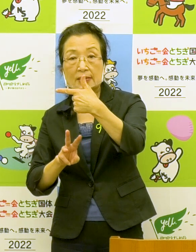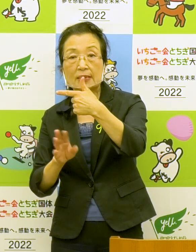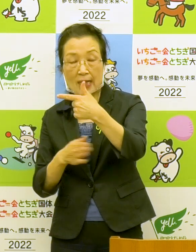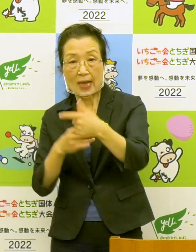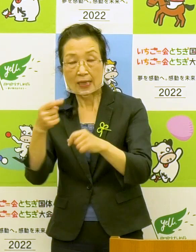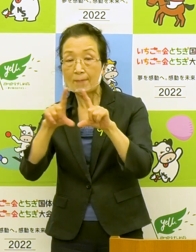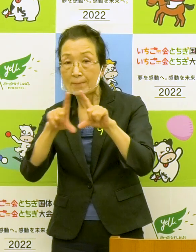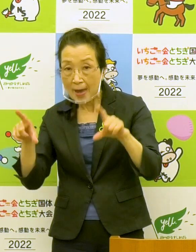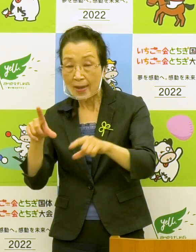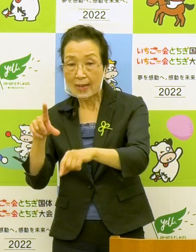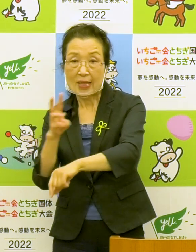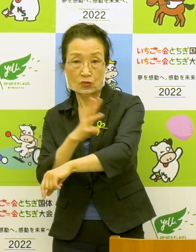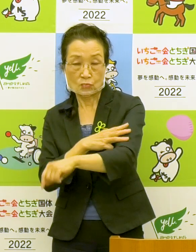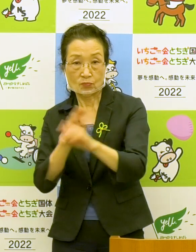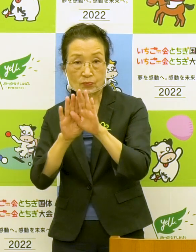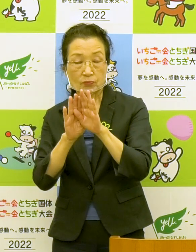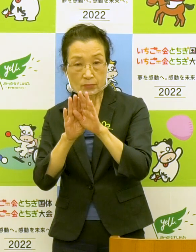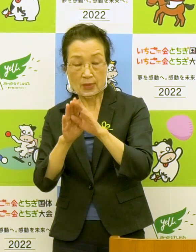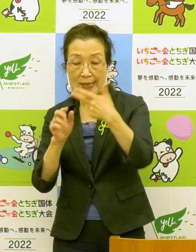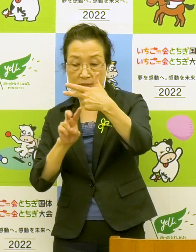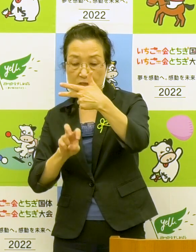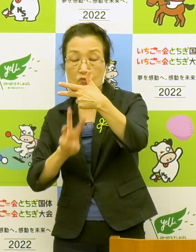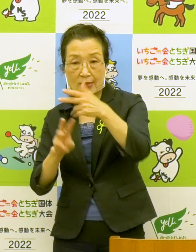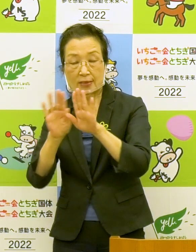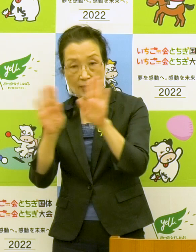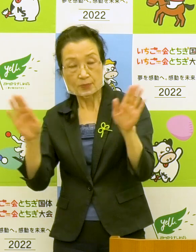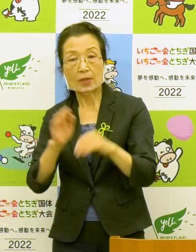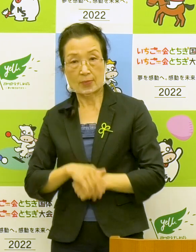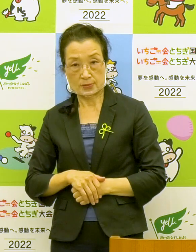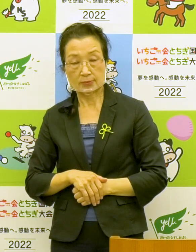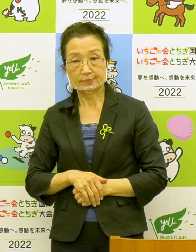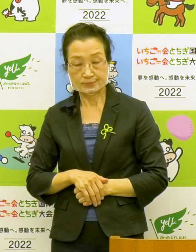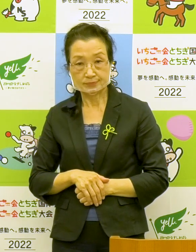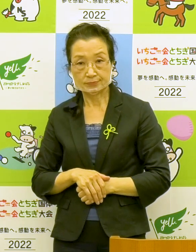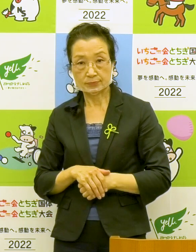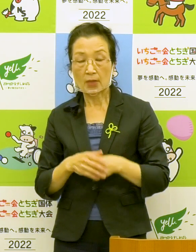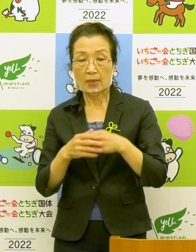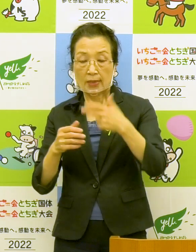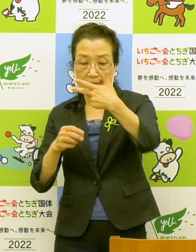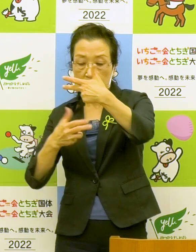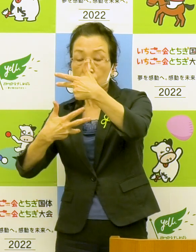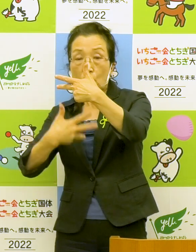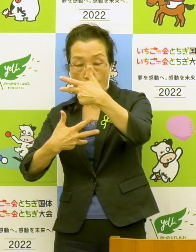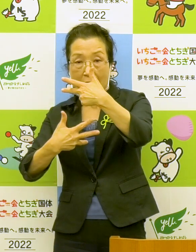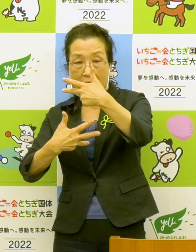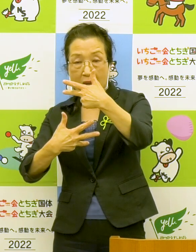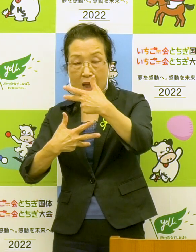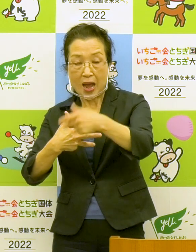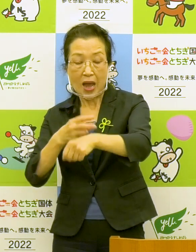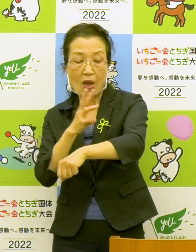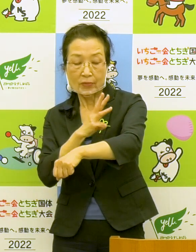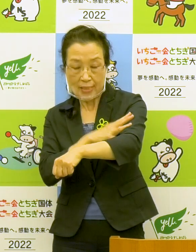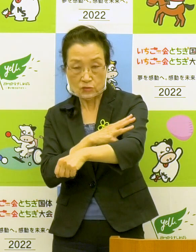ます。接種券、7月8日木曜日から順次接種券